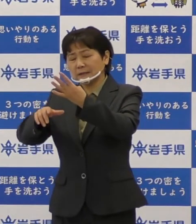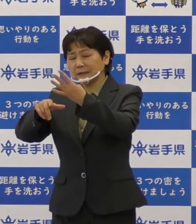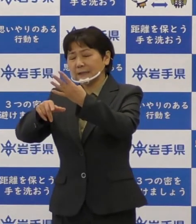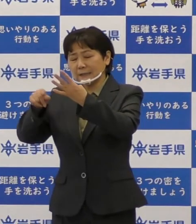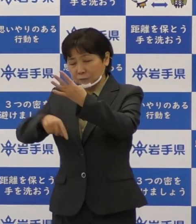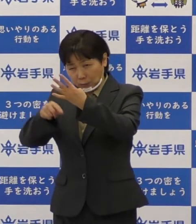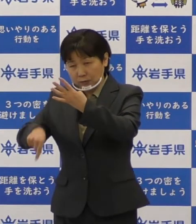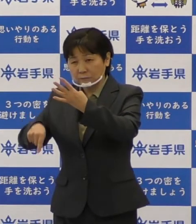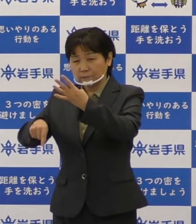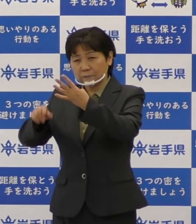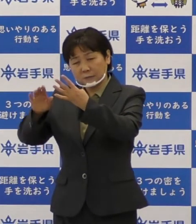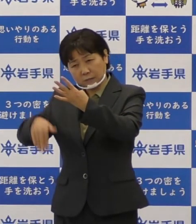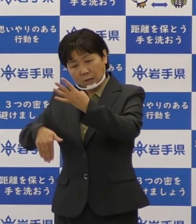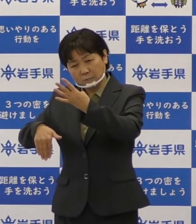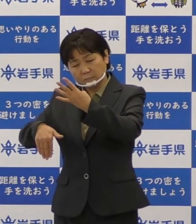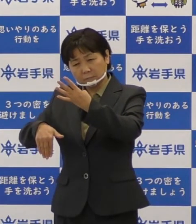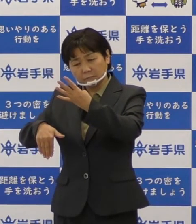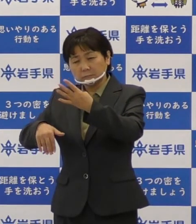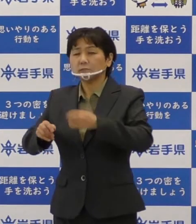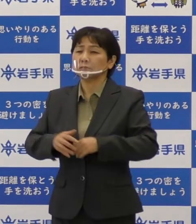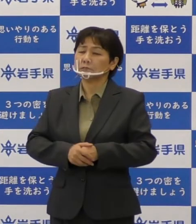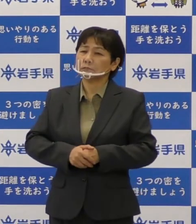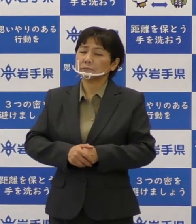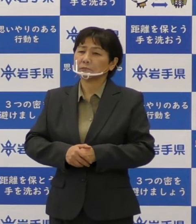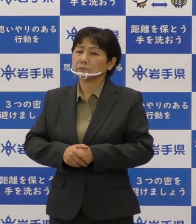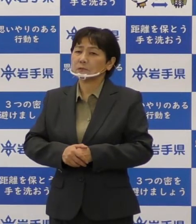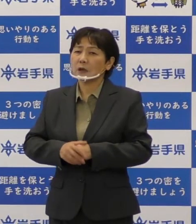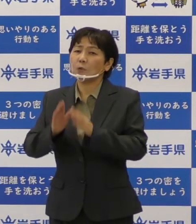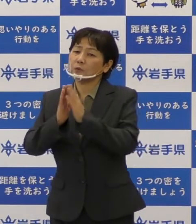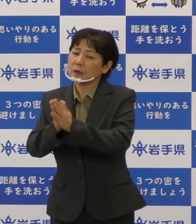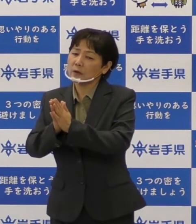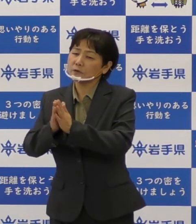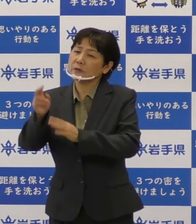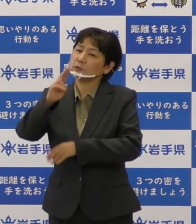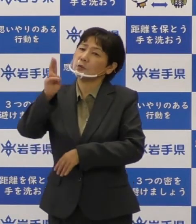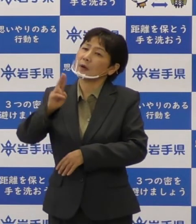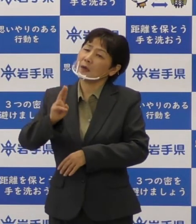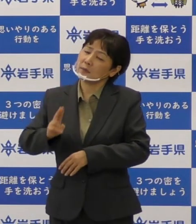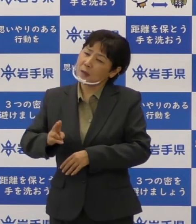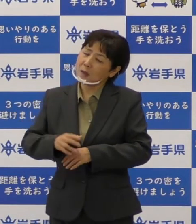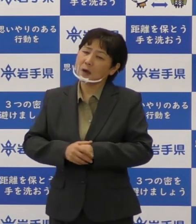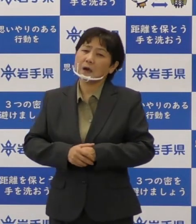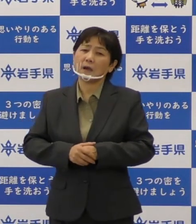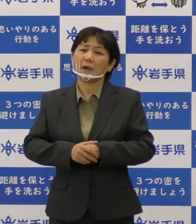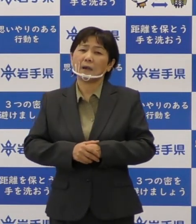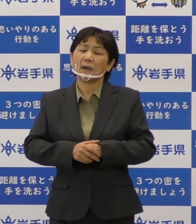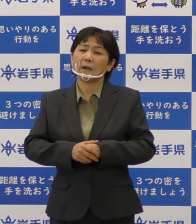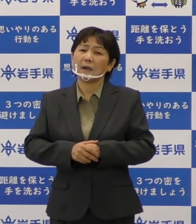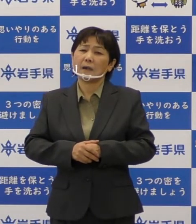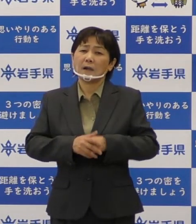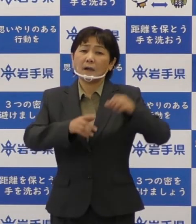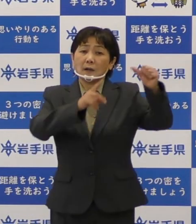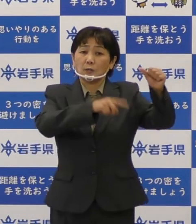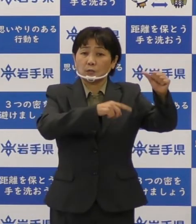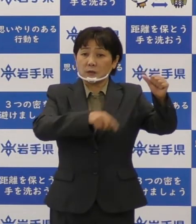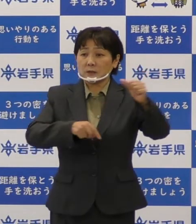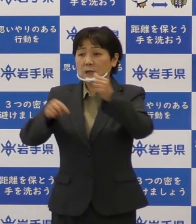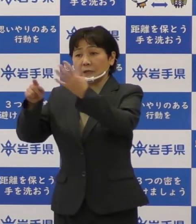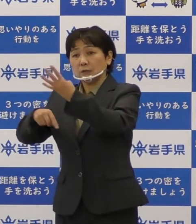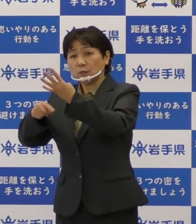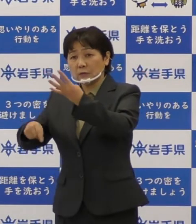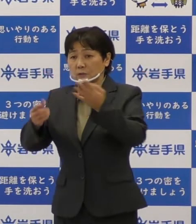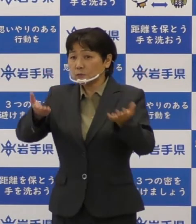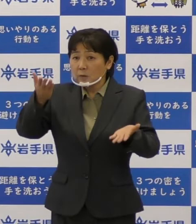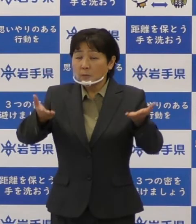5人以上より4人以下の方がリスクが低いでしょうから、推奨をしたい気持ちはあるんでしょう、全ての人に。